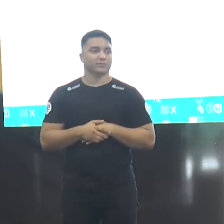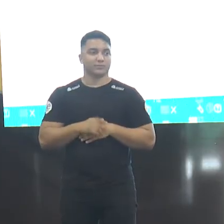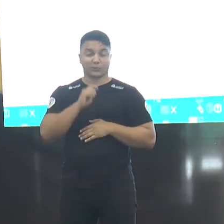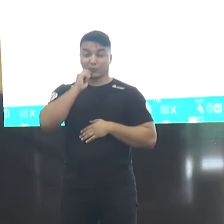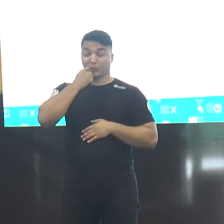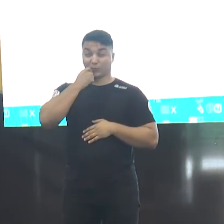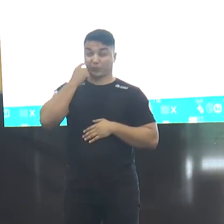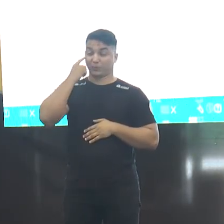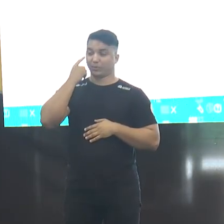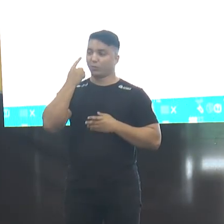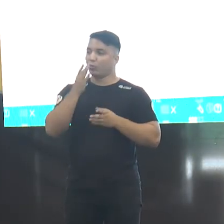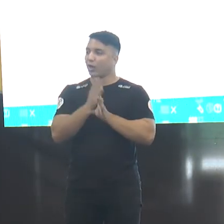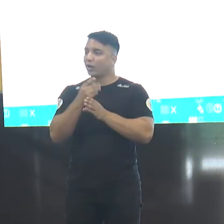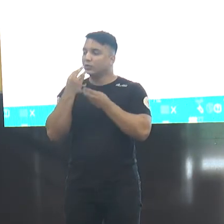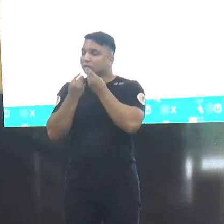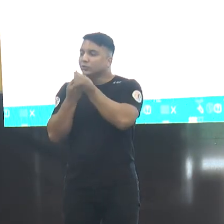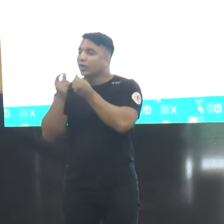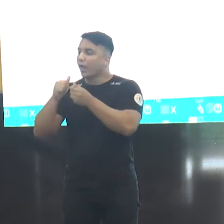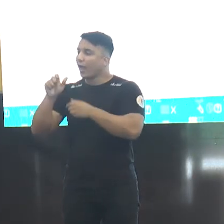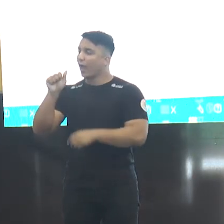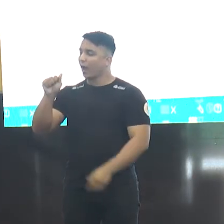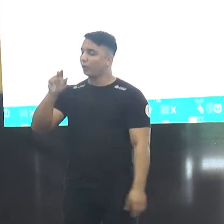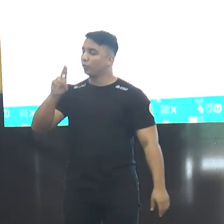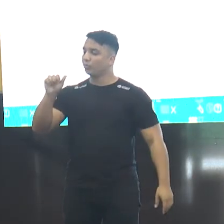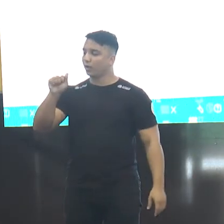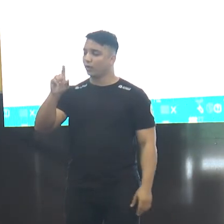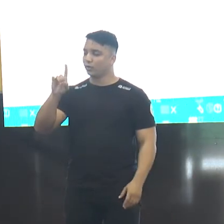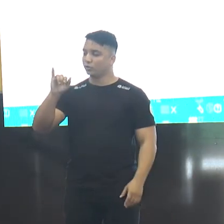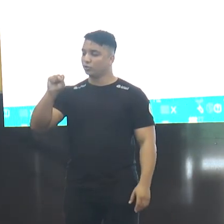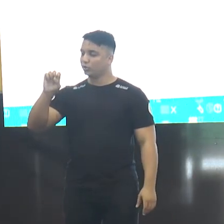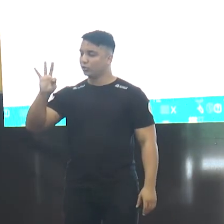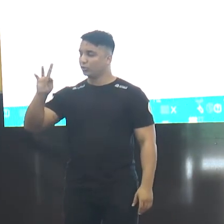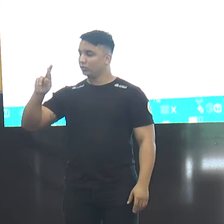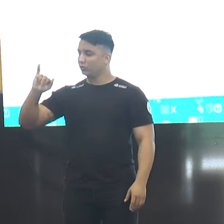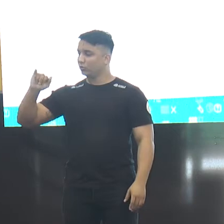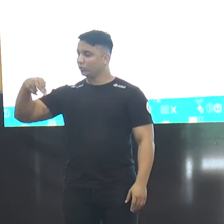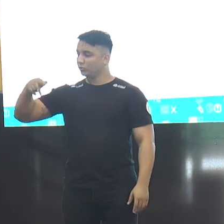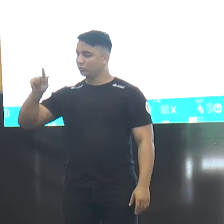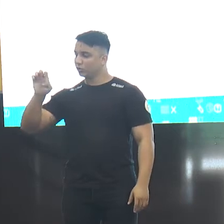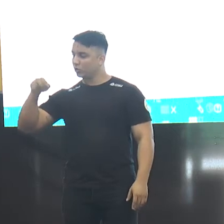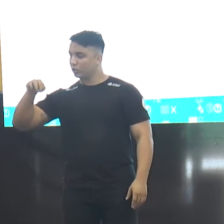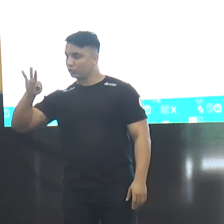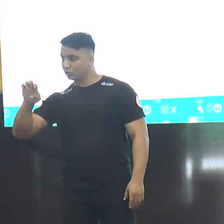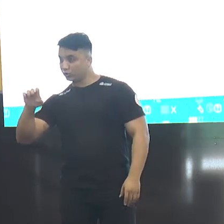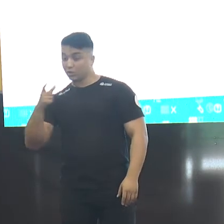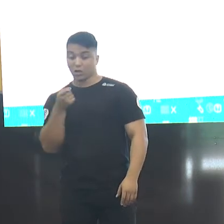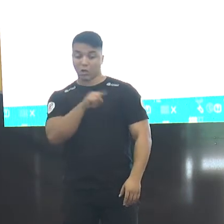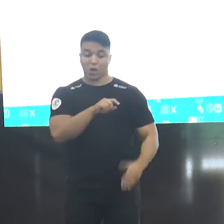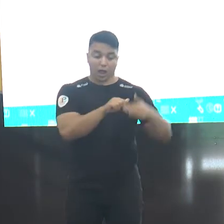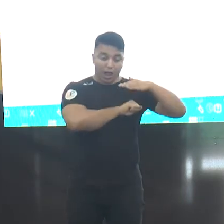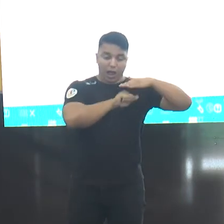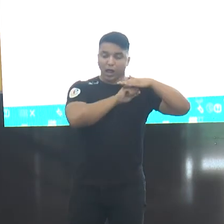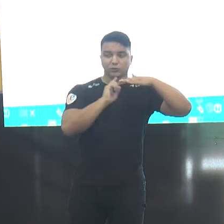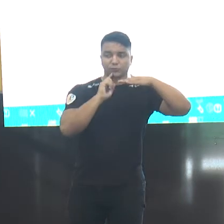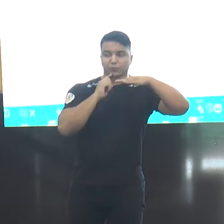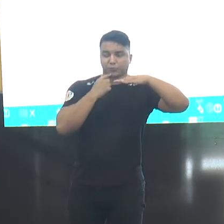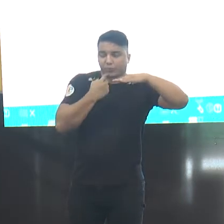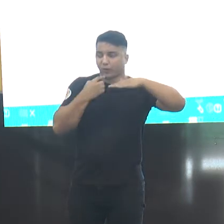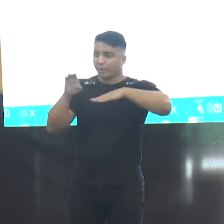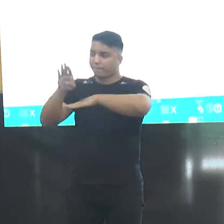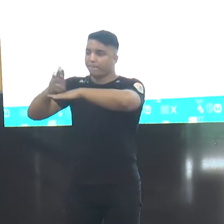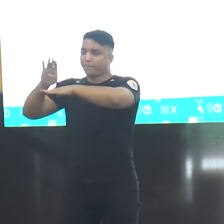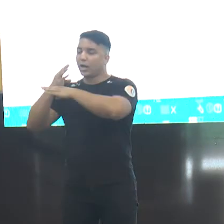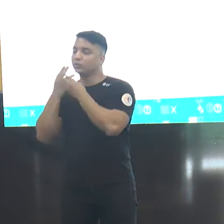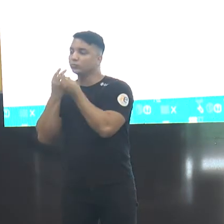olhos. Aquilo é o sabor adstringente. Então, o ácido é azedo e a base é adstringente.